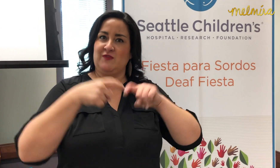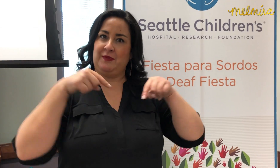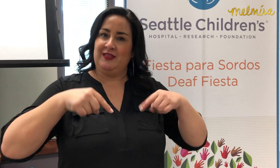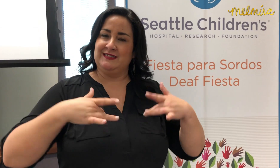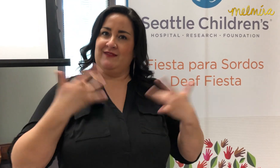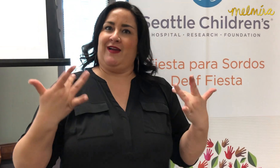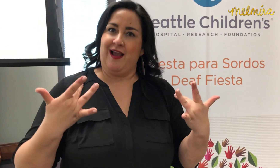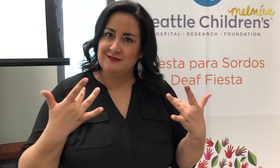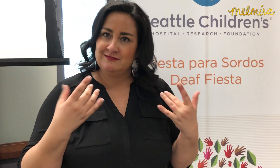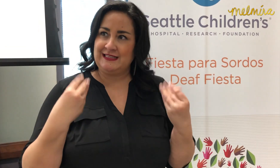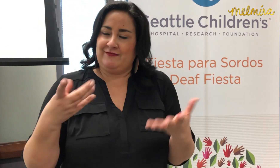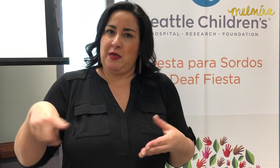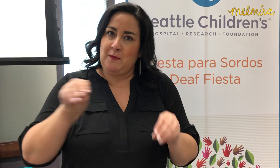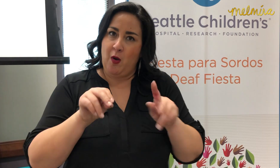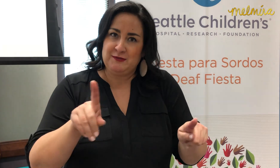Same class.